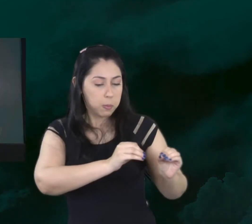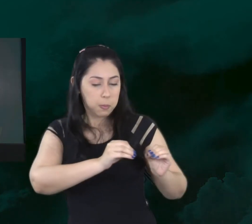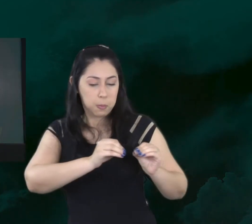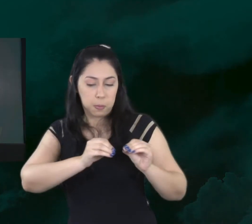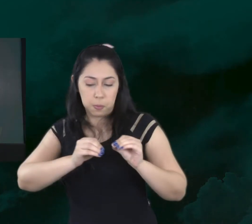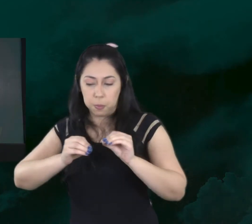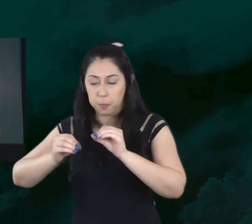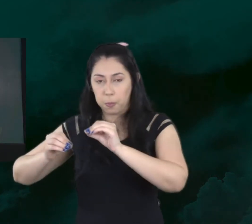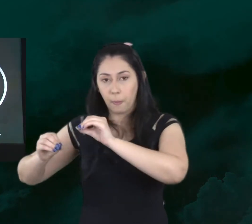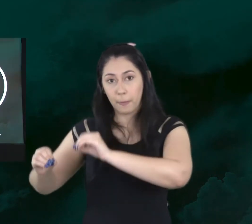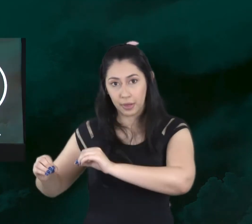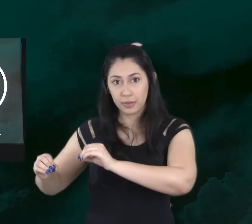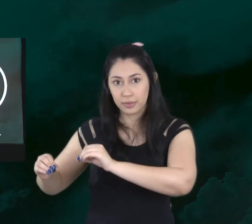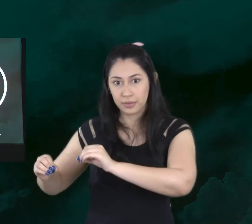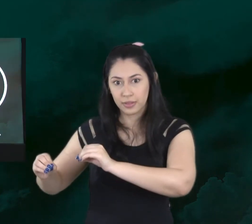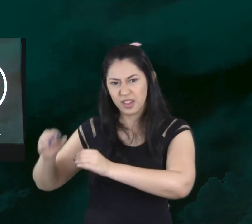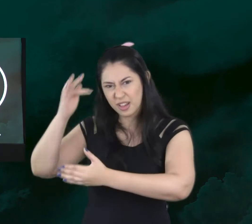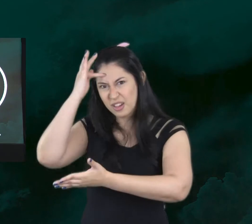fé